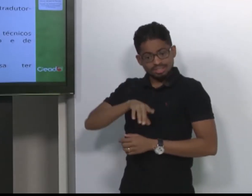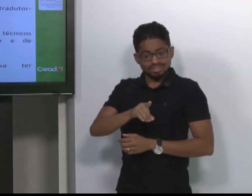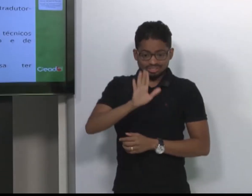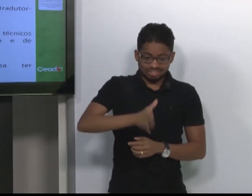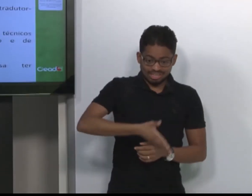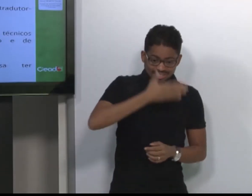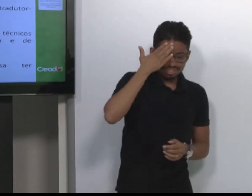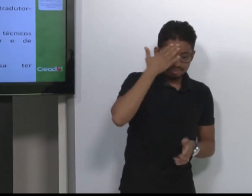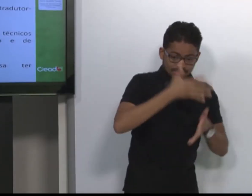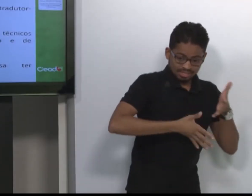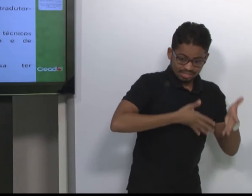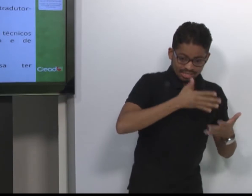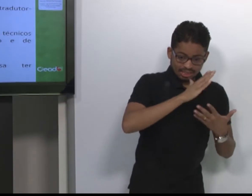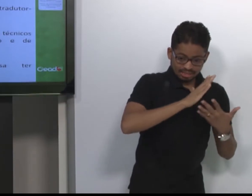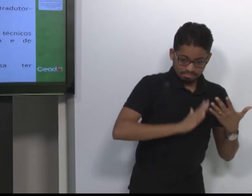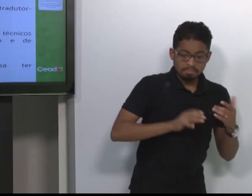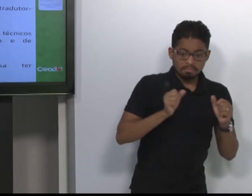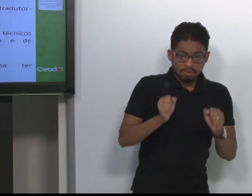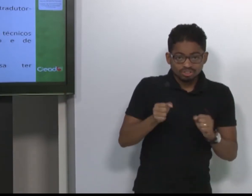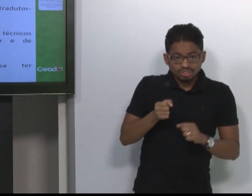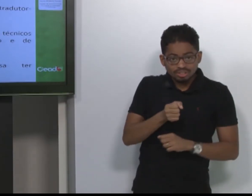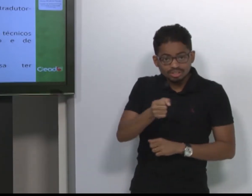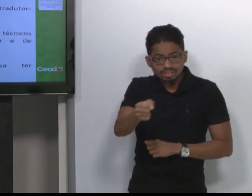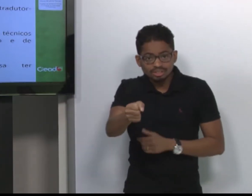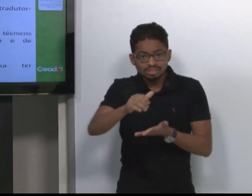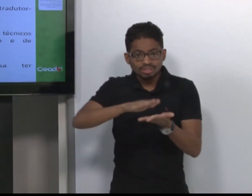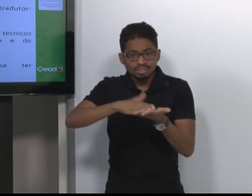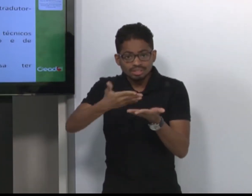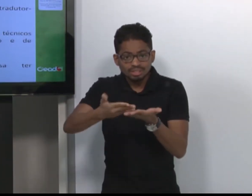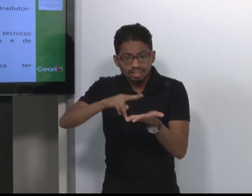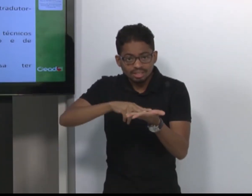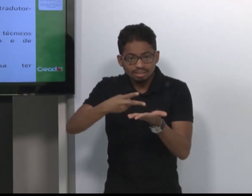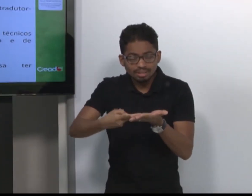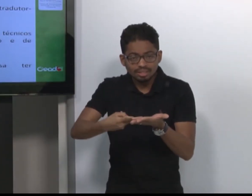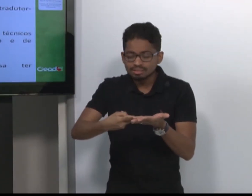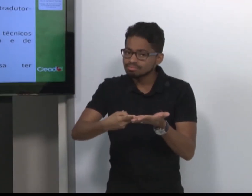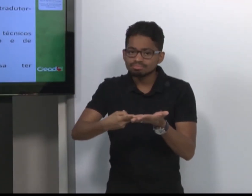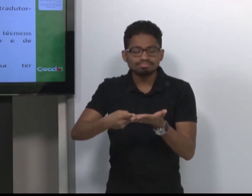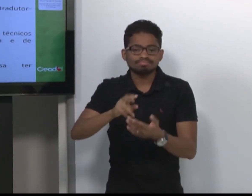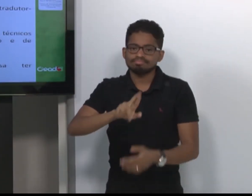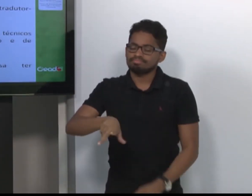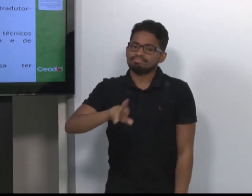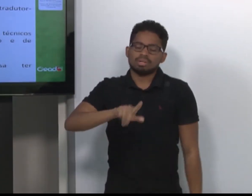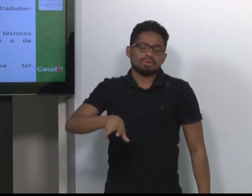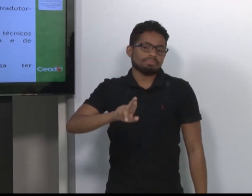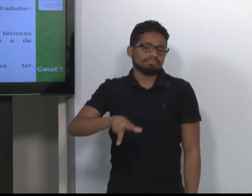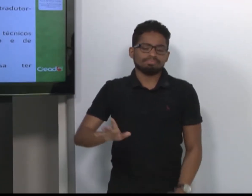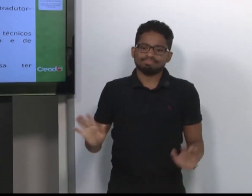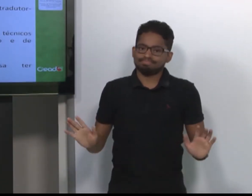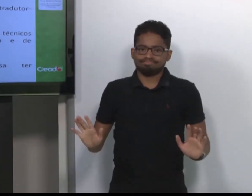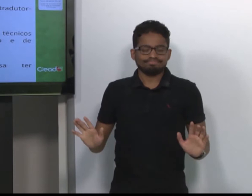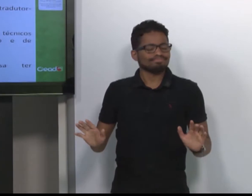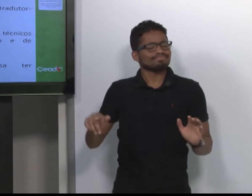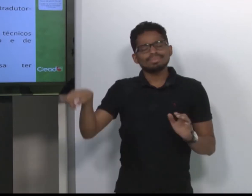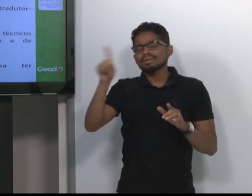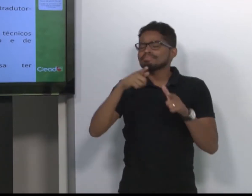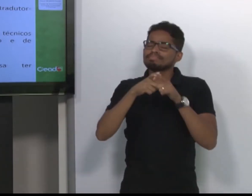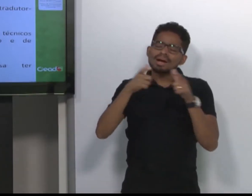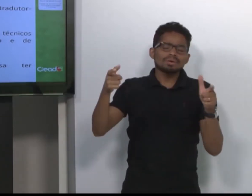O sujeito que conhece o português, conhece a língua de sinais, sabe as 2 línguas, ele é um intérprete?